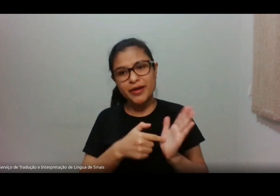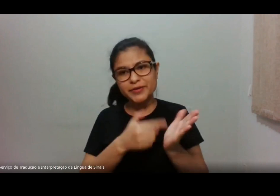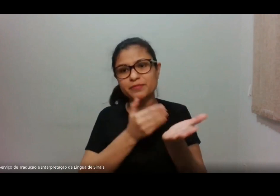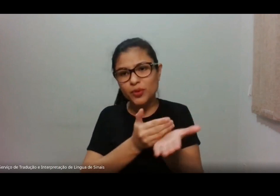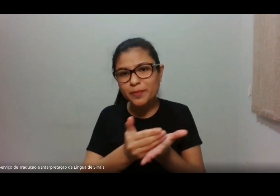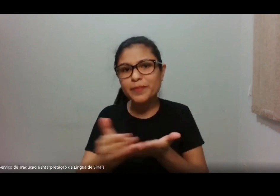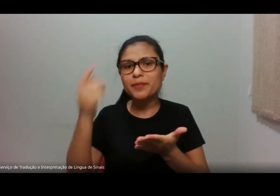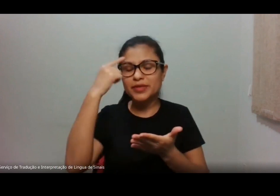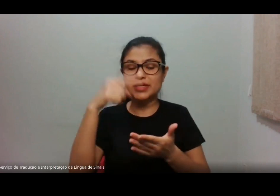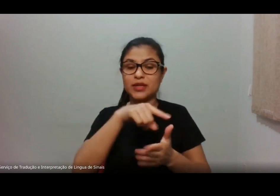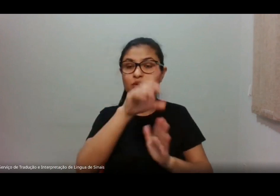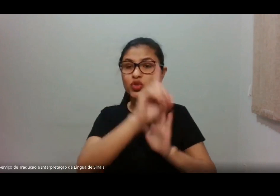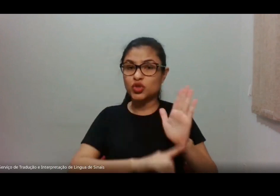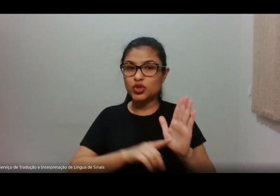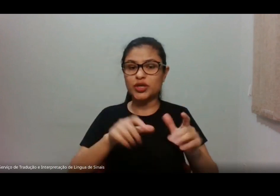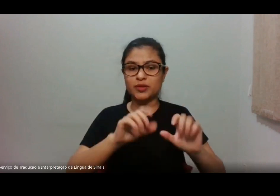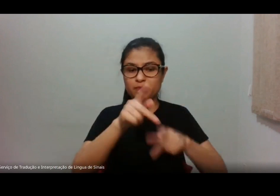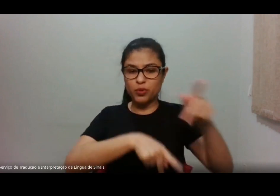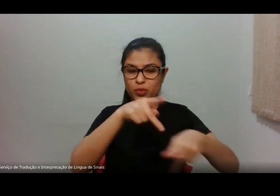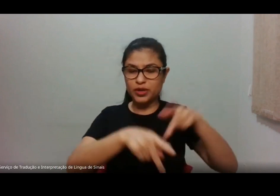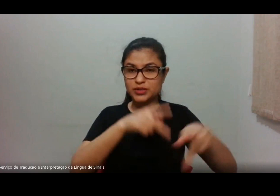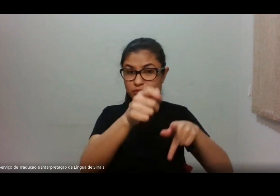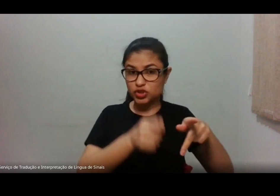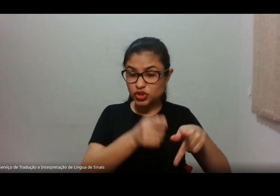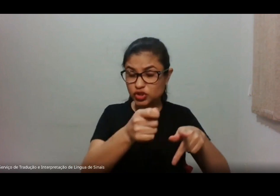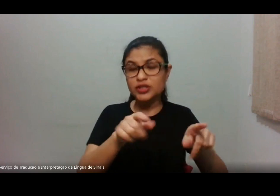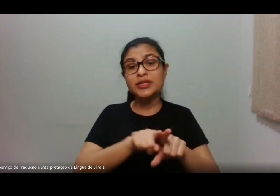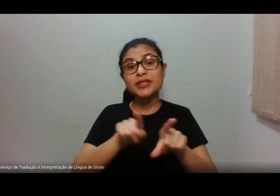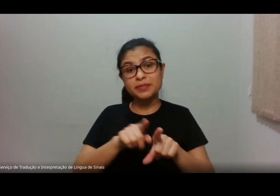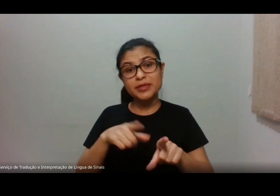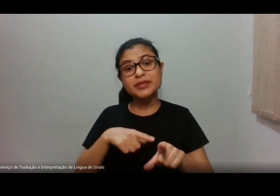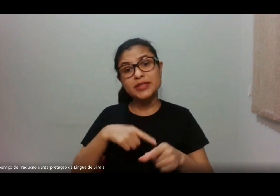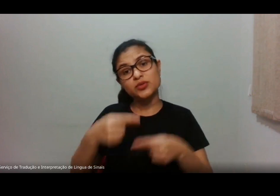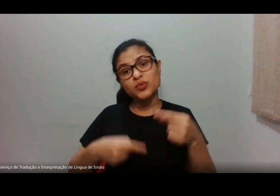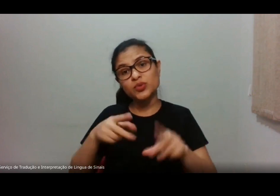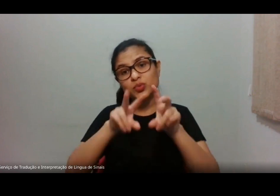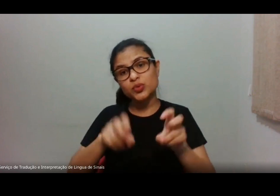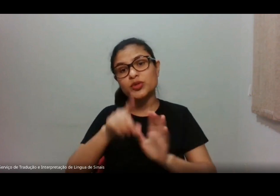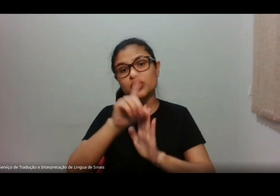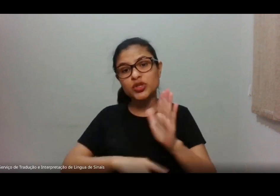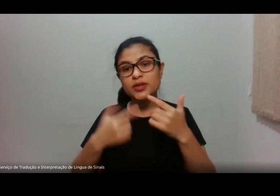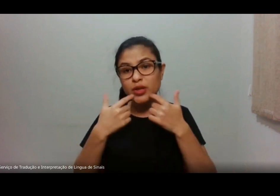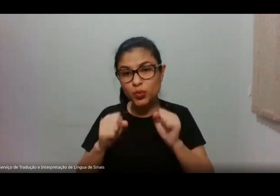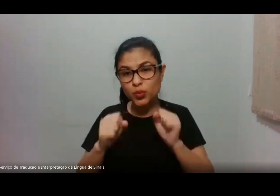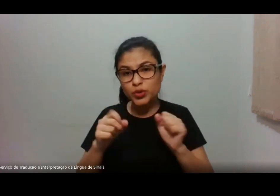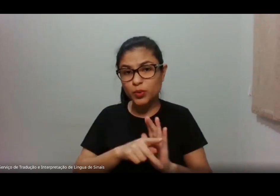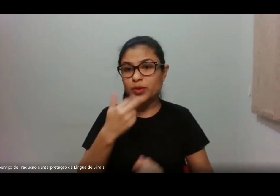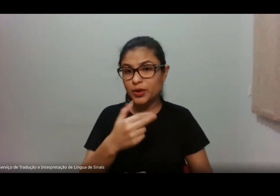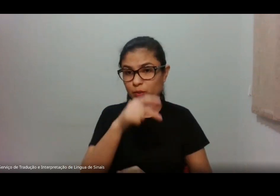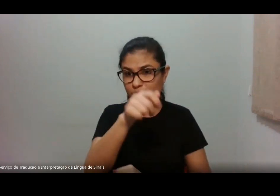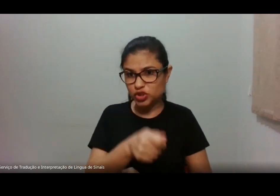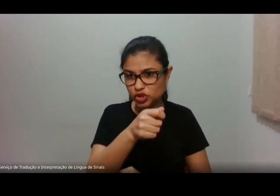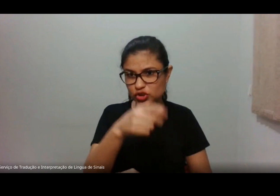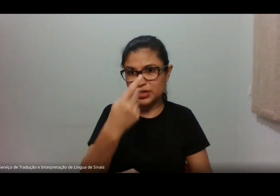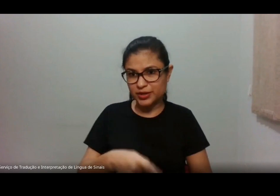nos direitos indígenas, e aí aparece também direitos linguísticos dentro das comunidades de línguas indígenas no